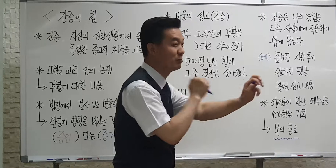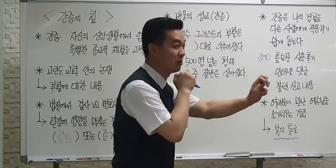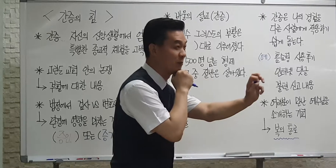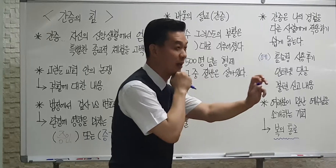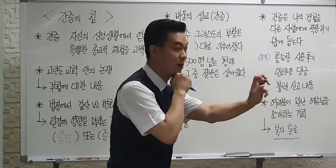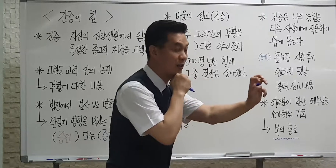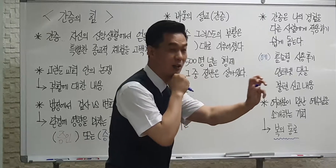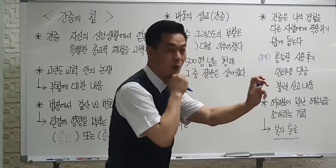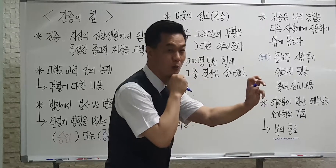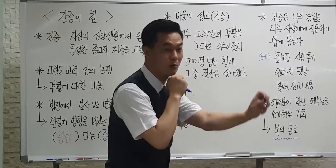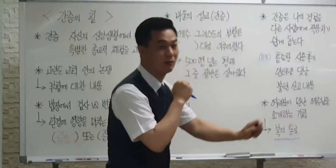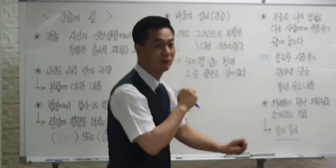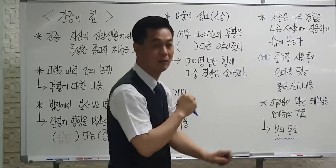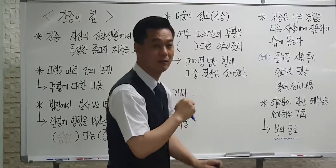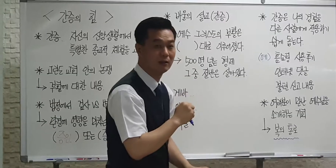30점 계획대로